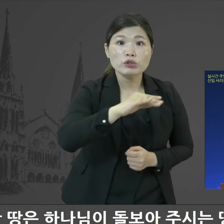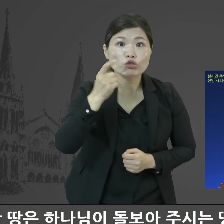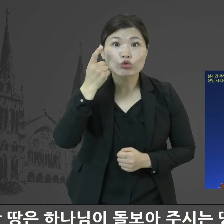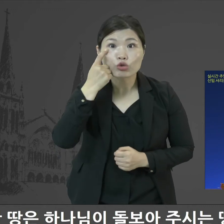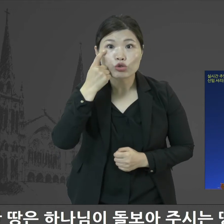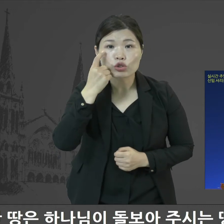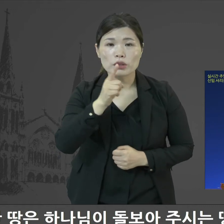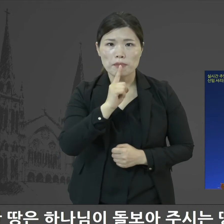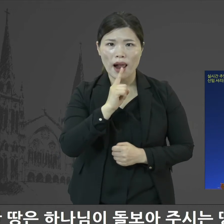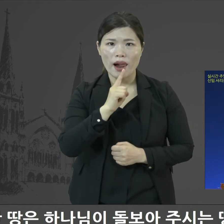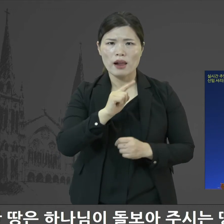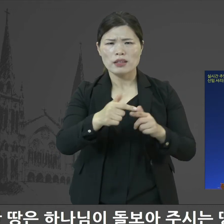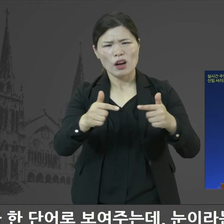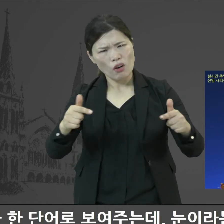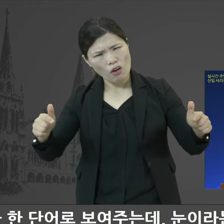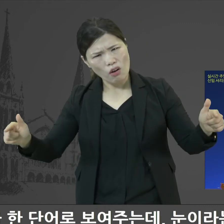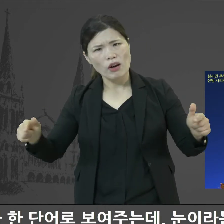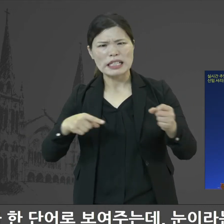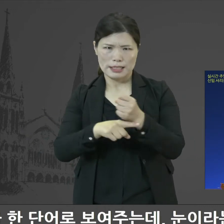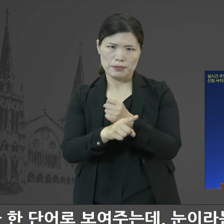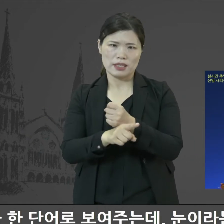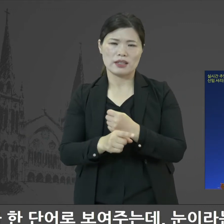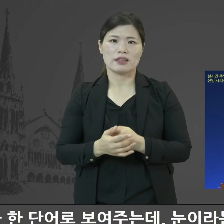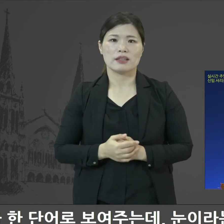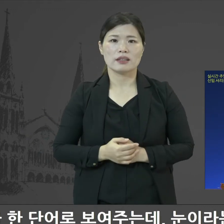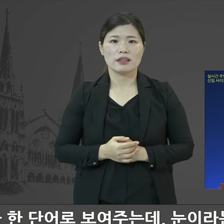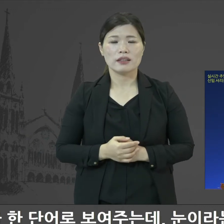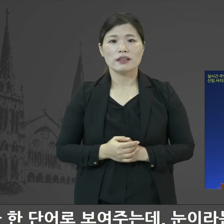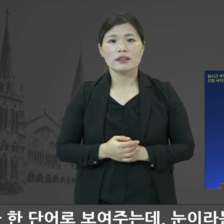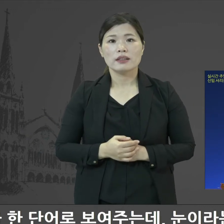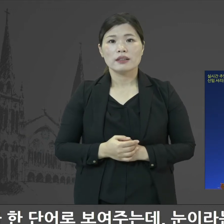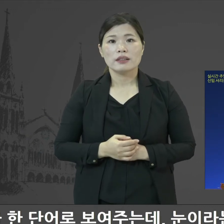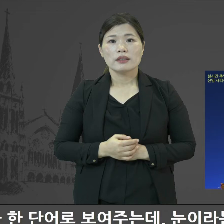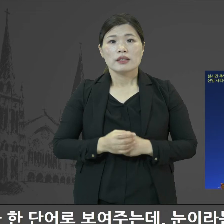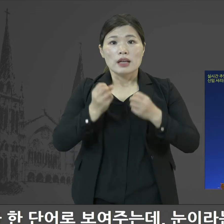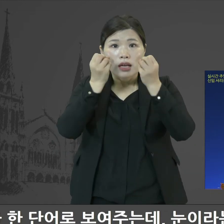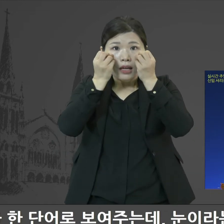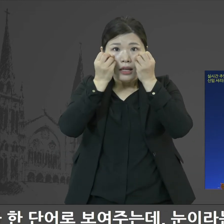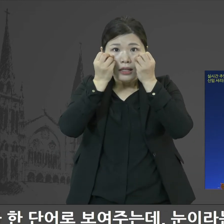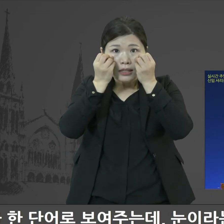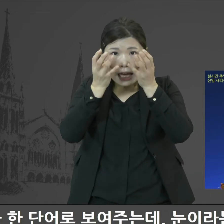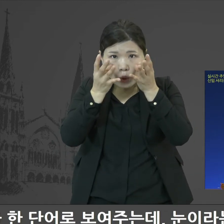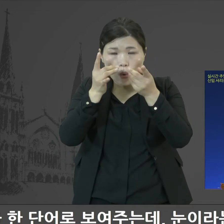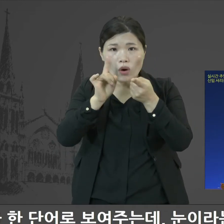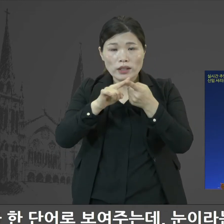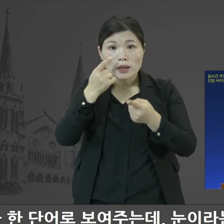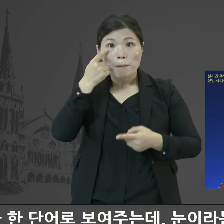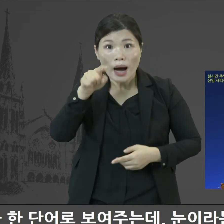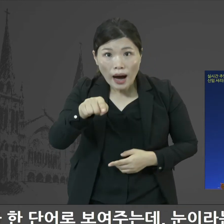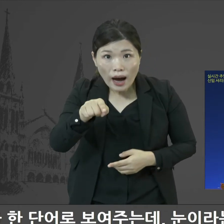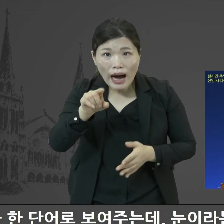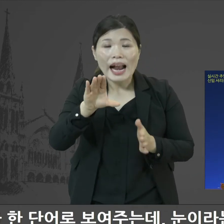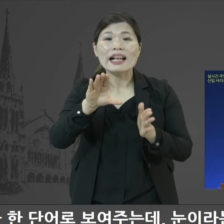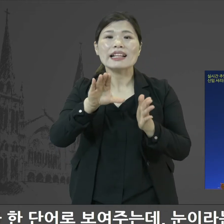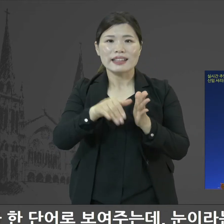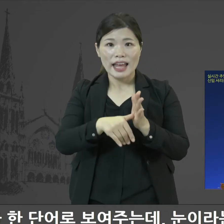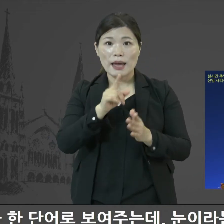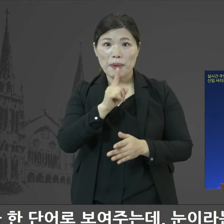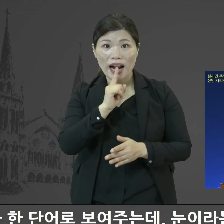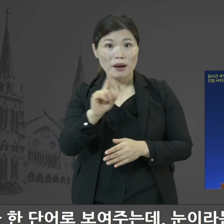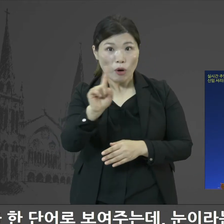참 여러 가지 의미를 담고 있습니다. 대표적으로 새로운 사실을 알게 되었을 때 우리가 어떻게